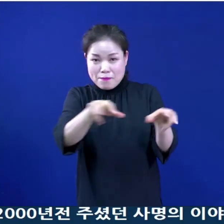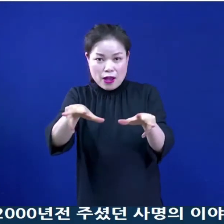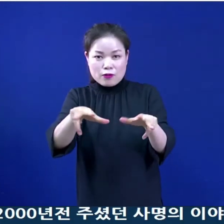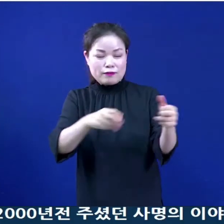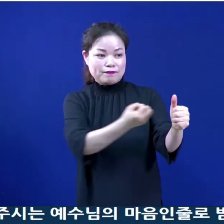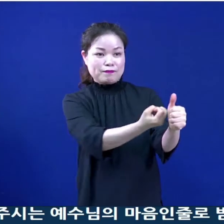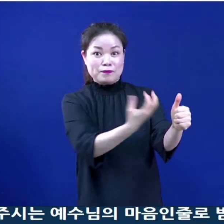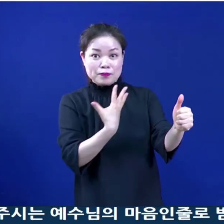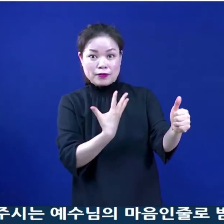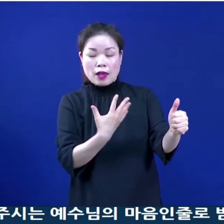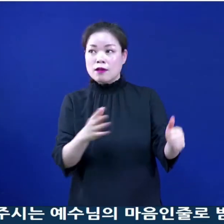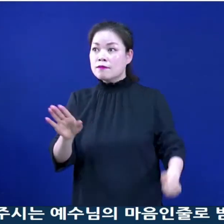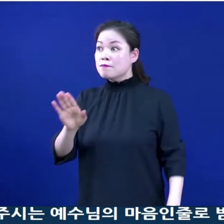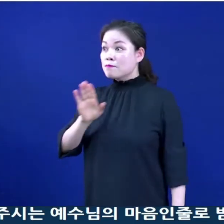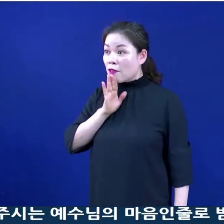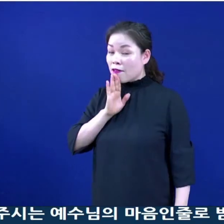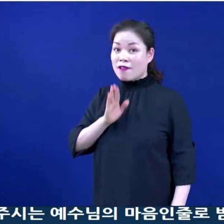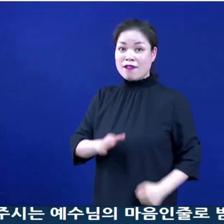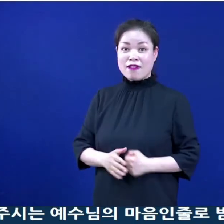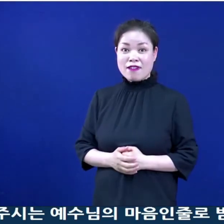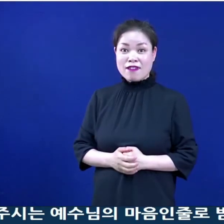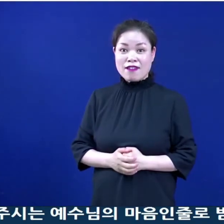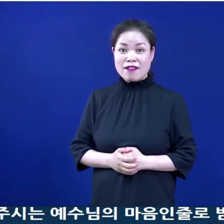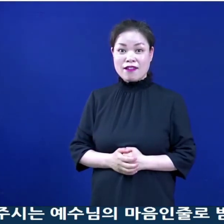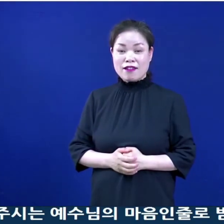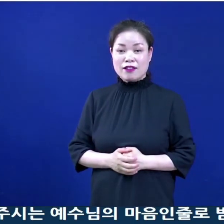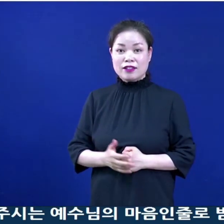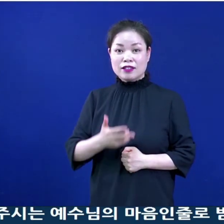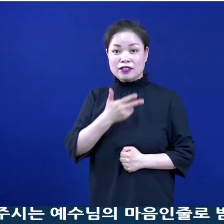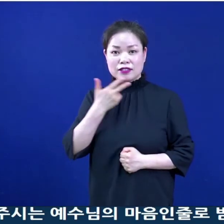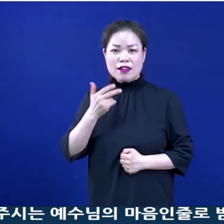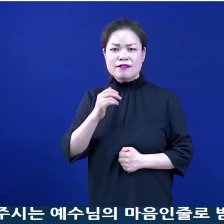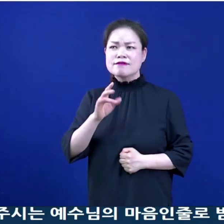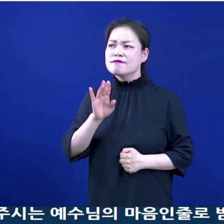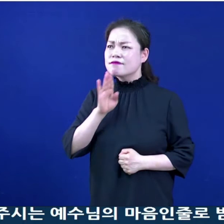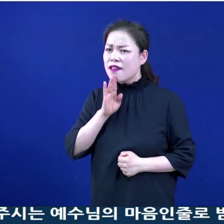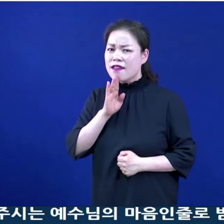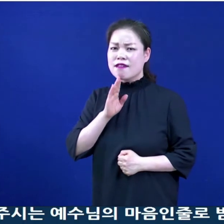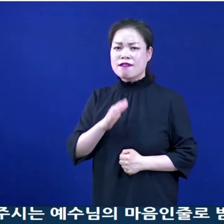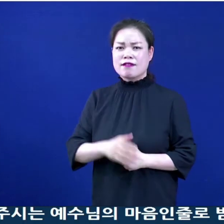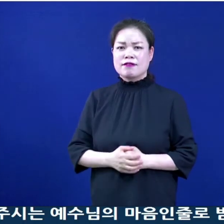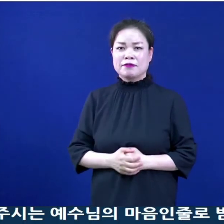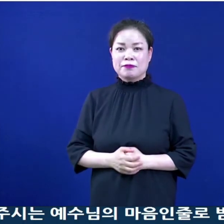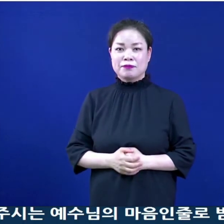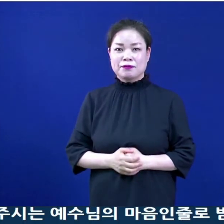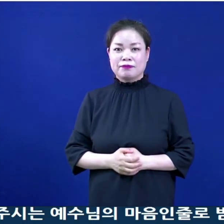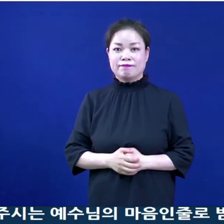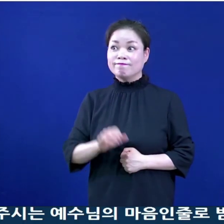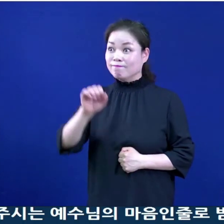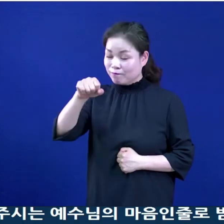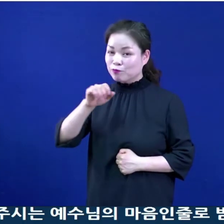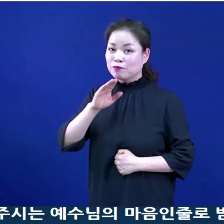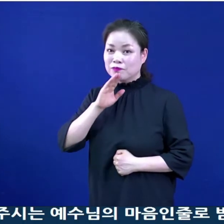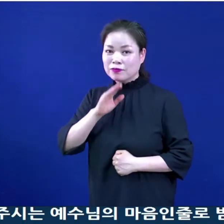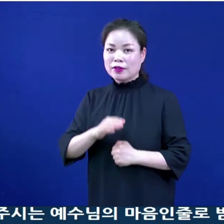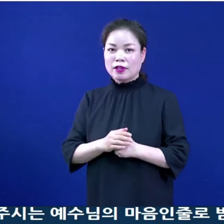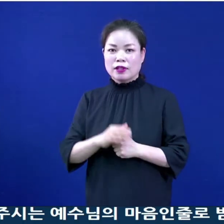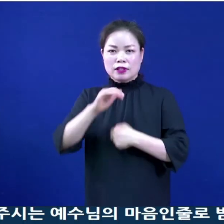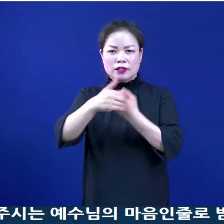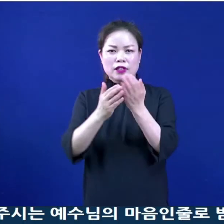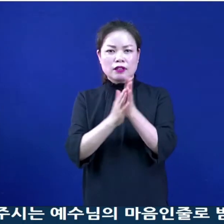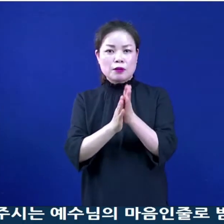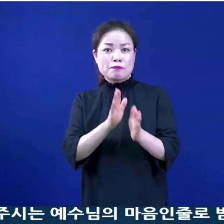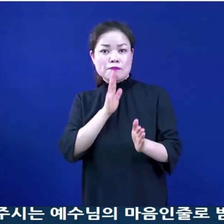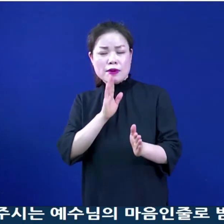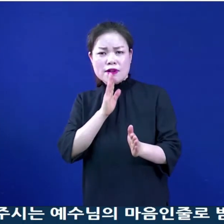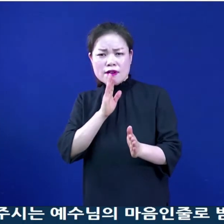즉답이었습니다. 네. 영어로 하면 yes. 여기 성경의 표현대로 하면은